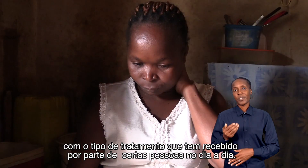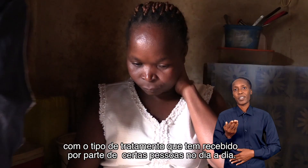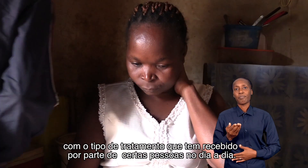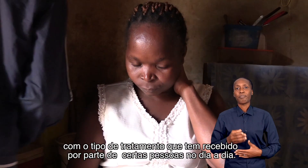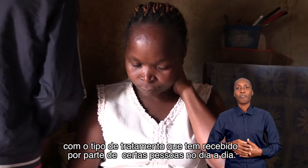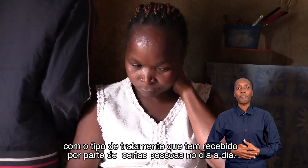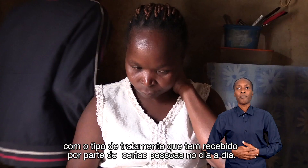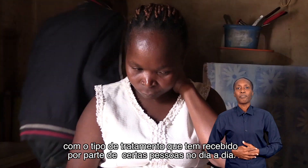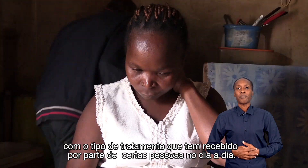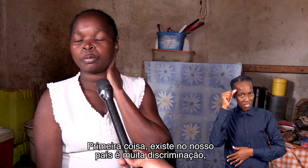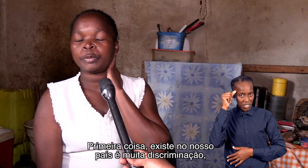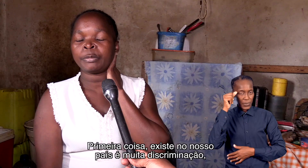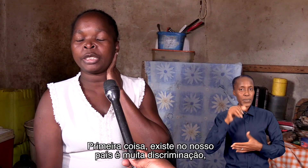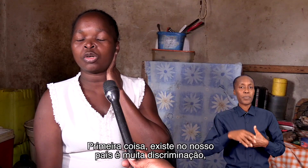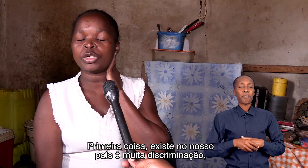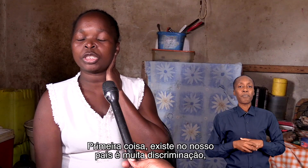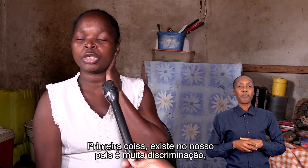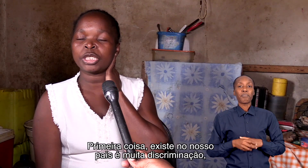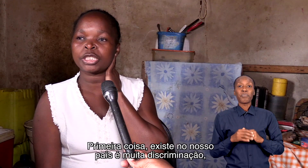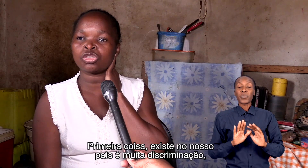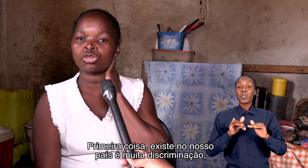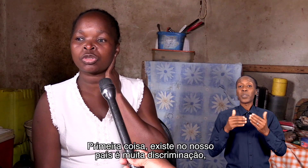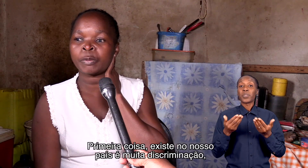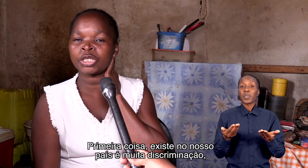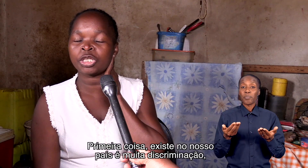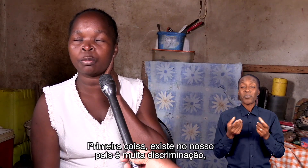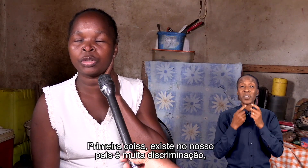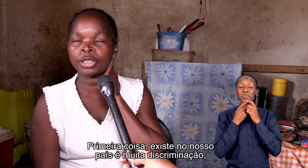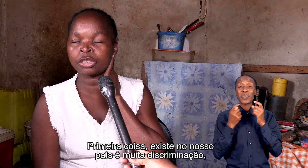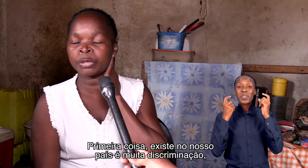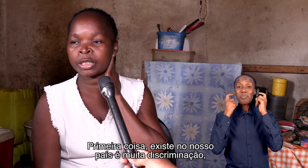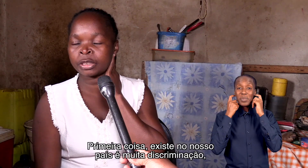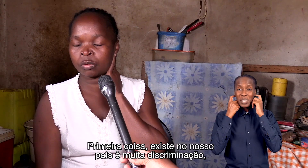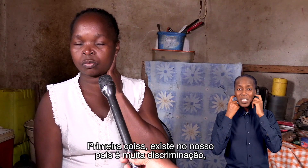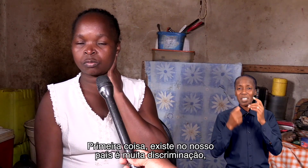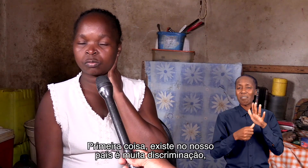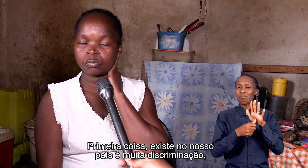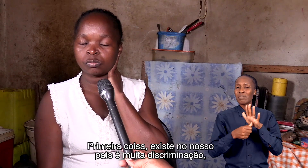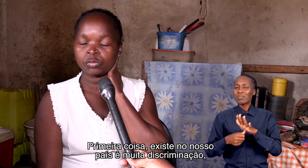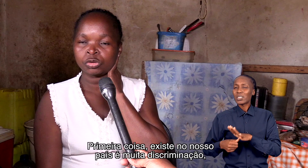certas pessoas no dia a dia. Primeira coisa que existe no nosso país é muita discriminação.